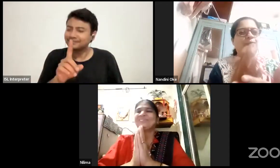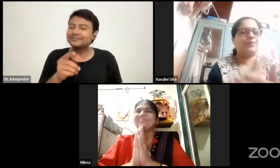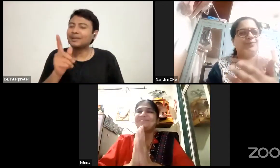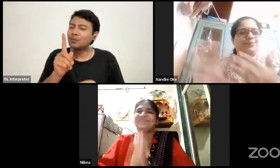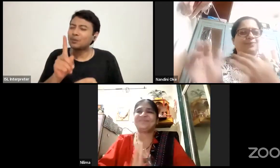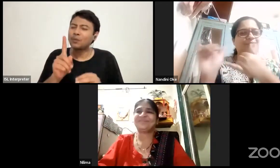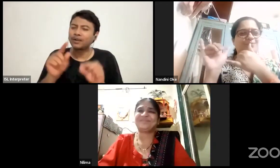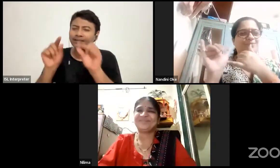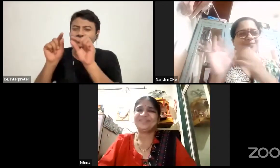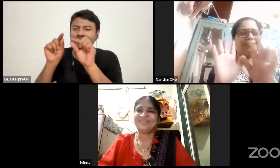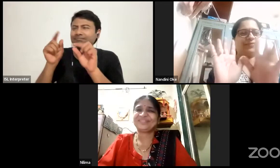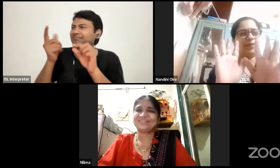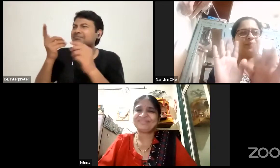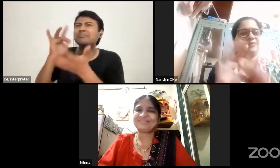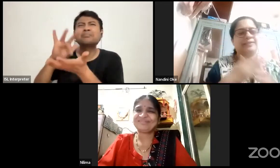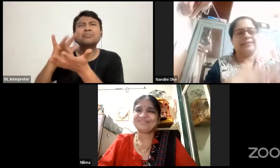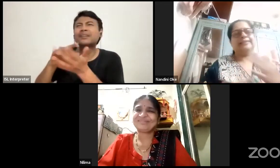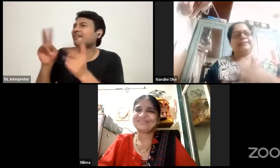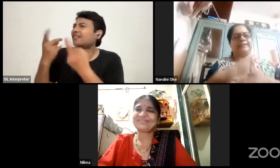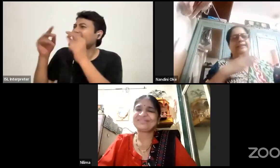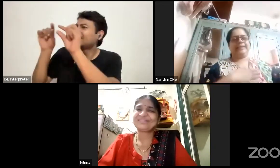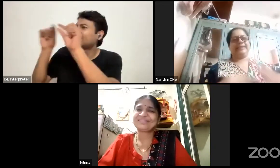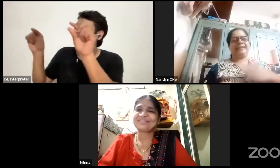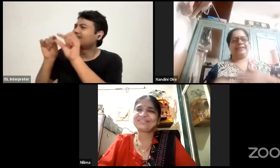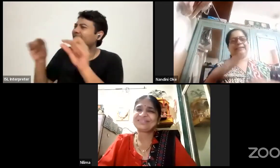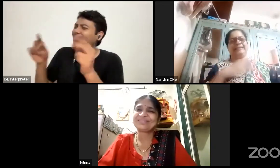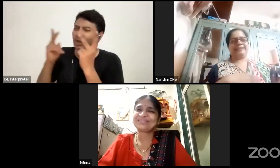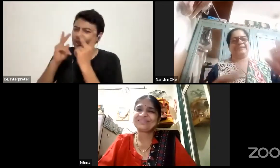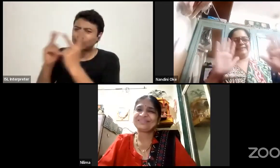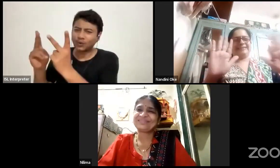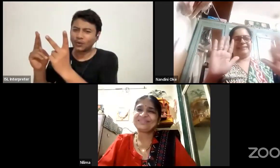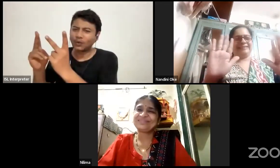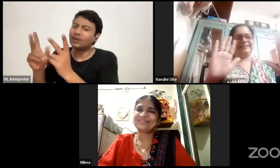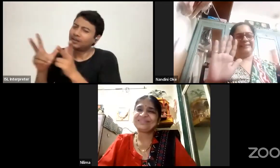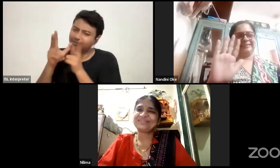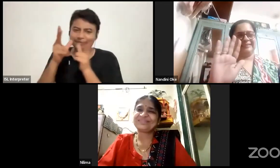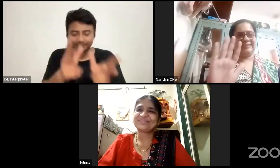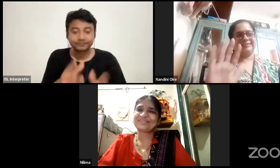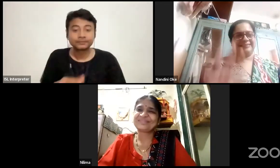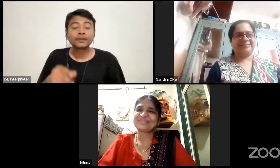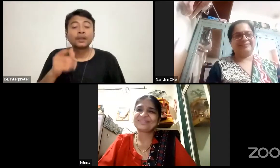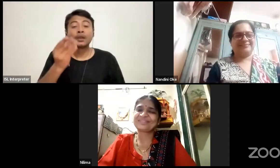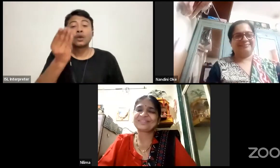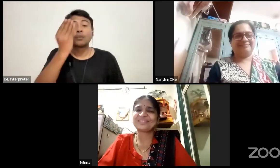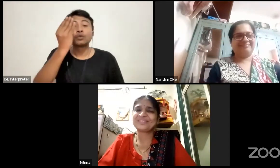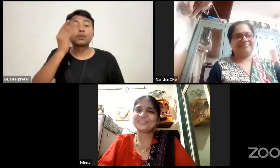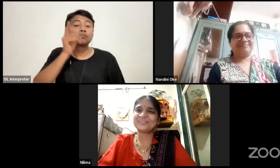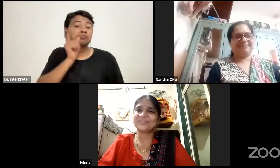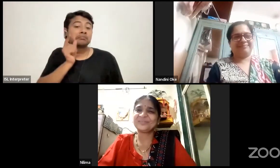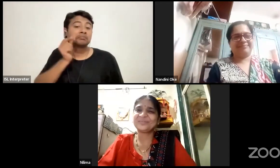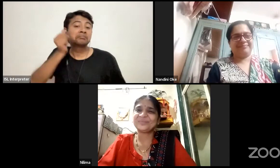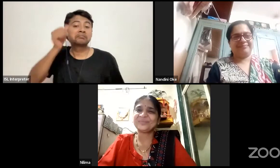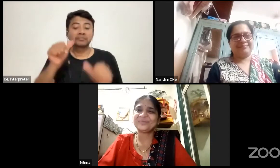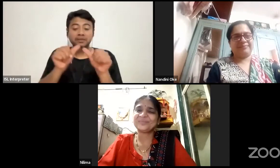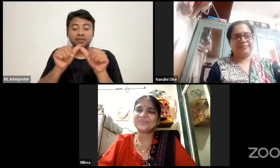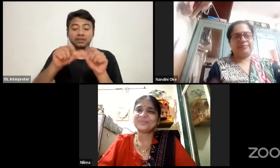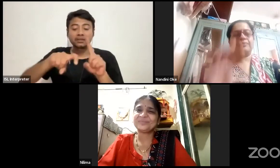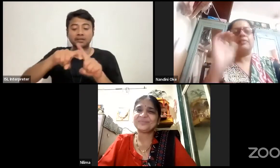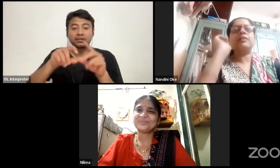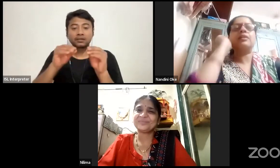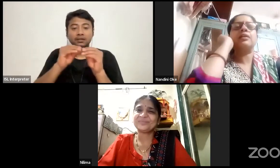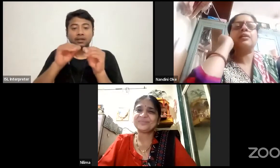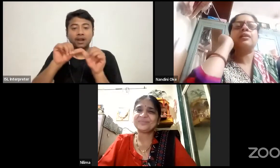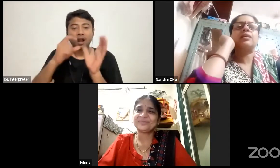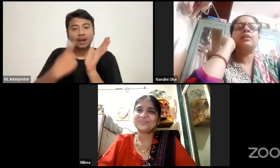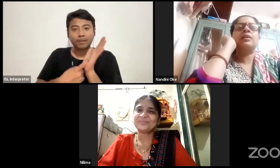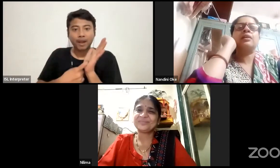था। तो एक बार अकबर ने बीरबल को पूछा कि बीरबल ये जो दीवार है इस पे कुछ